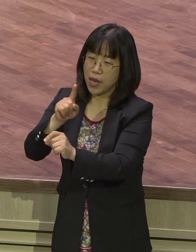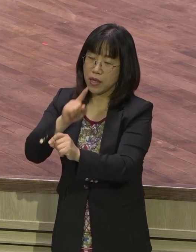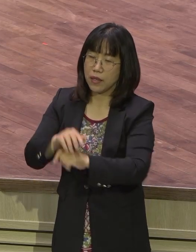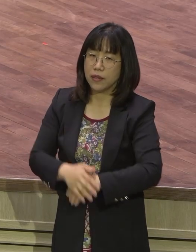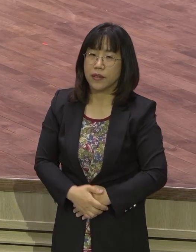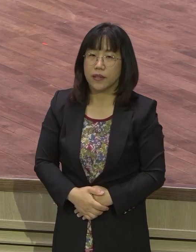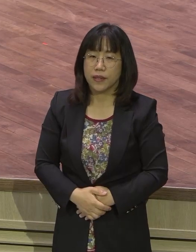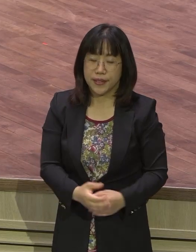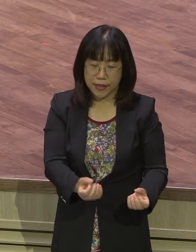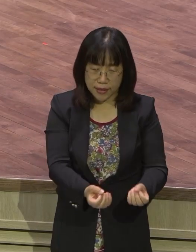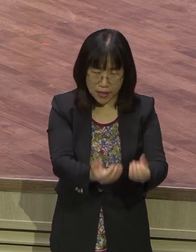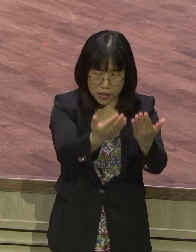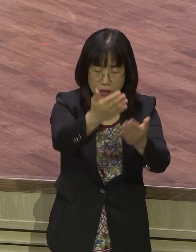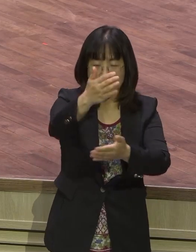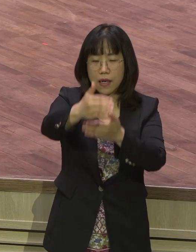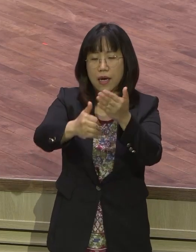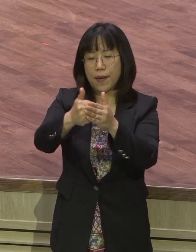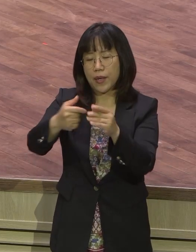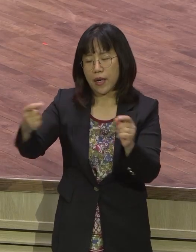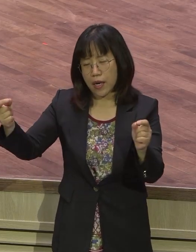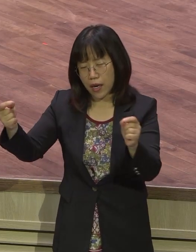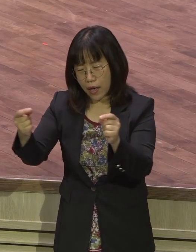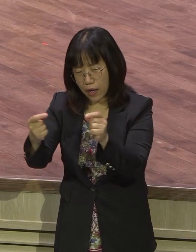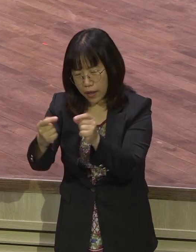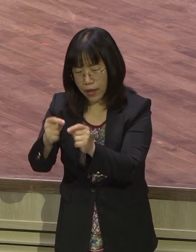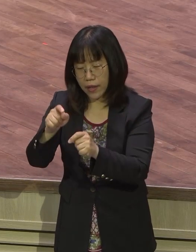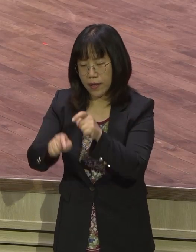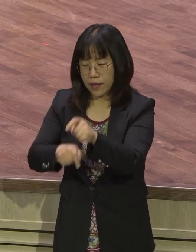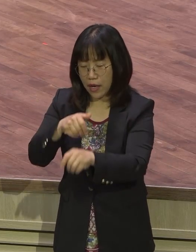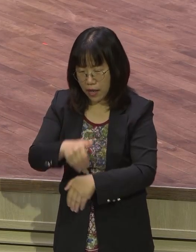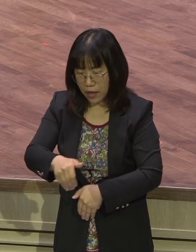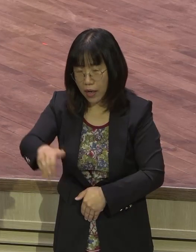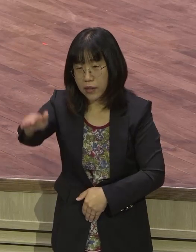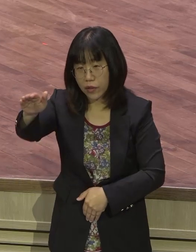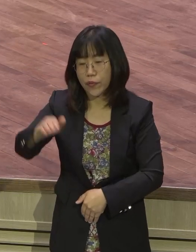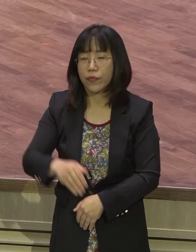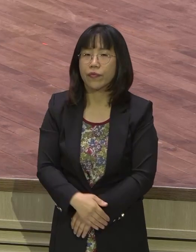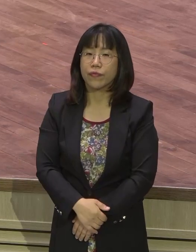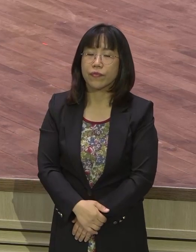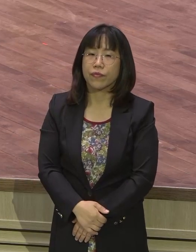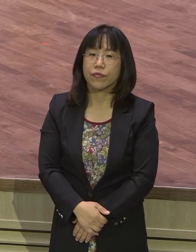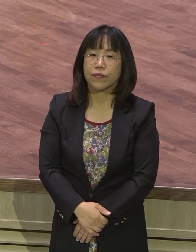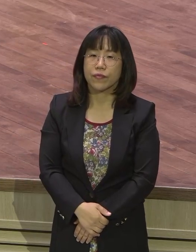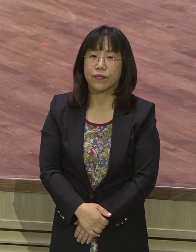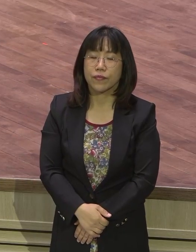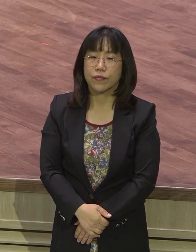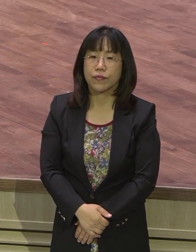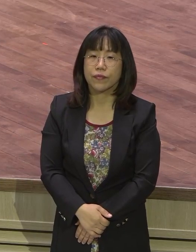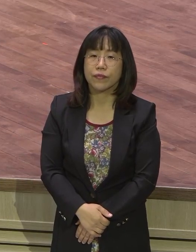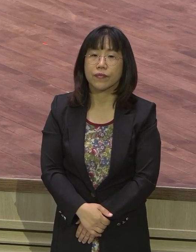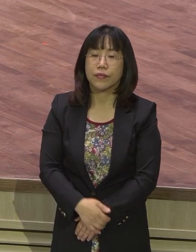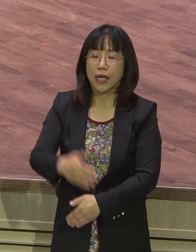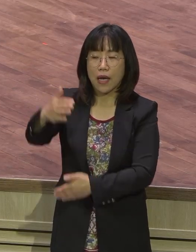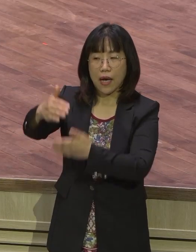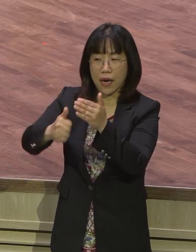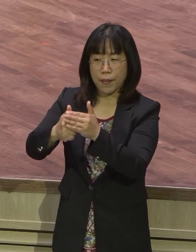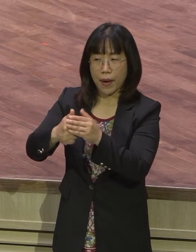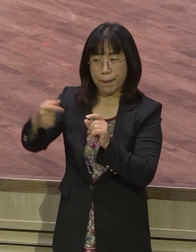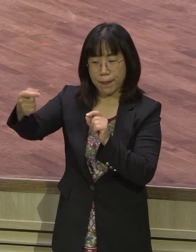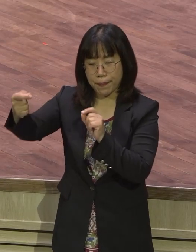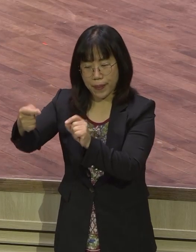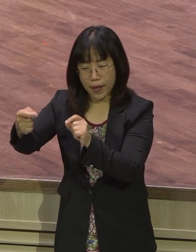제사가 하나님께 가까이 나아가는 길을 열어주는 거예요. 제사는 도구예요. 하나님께 내가